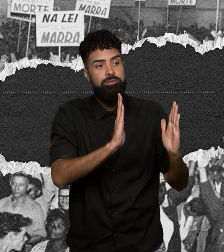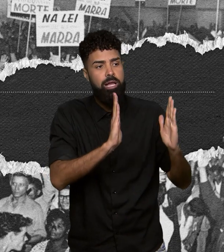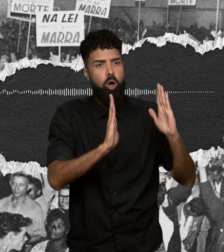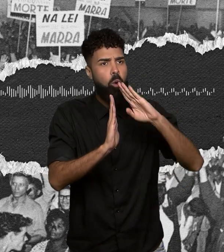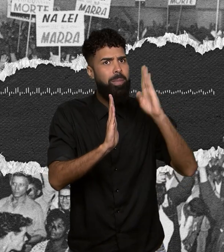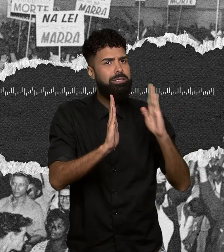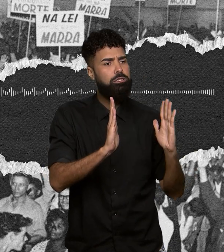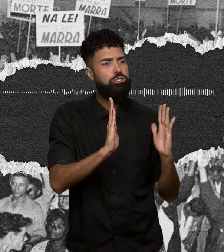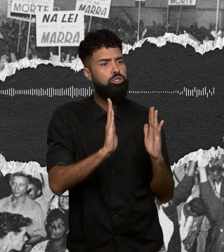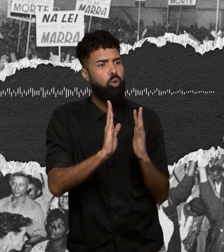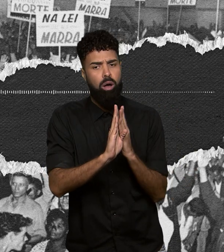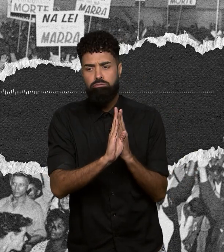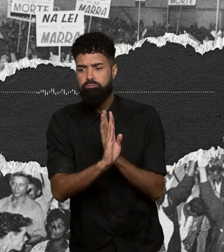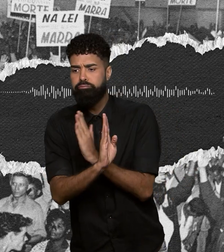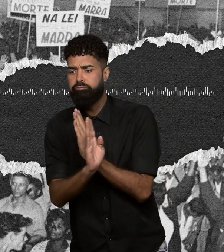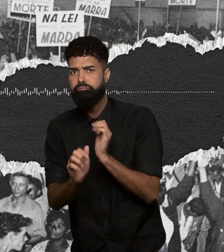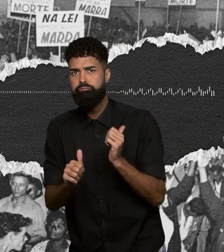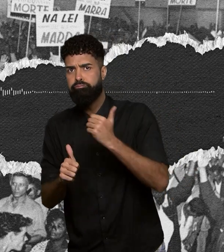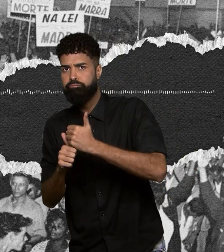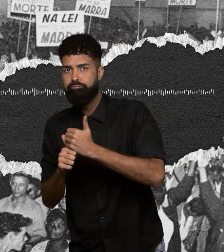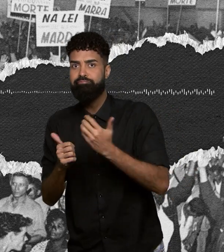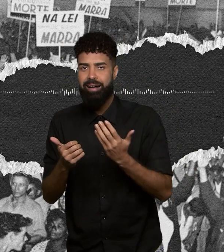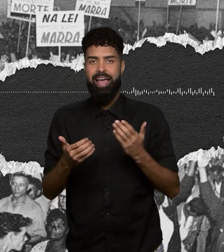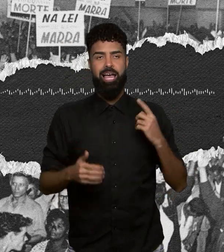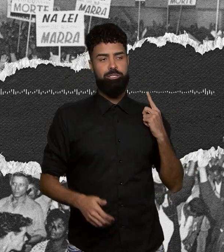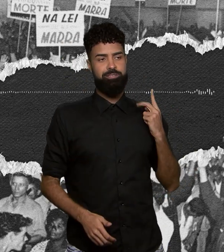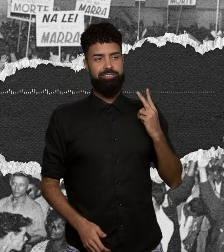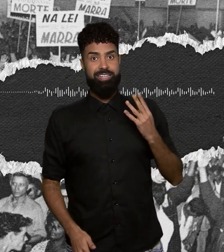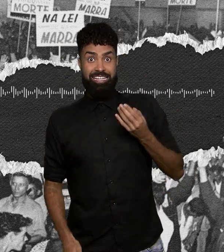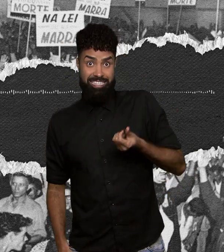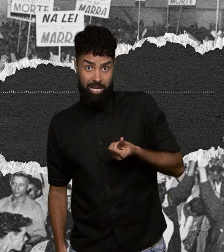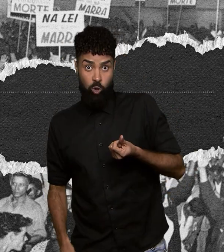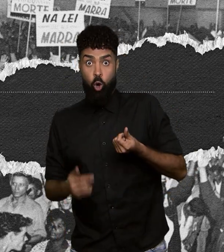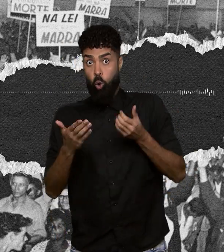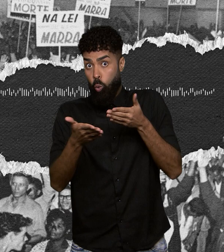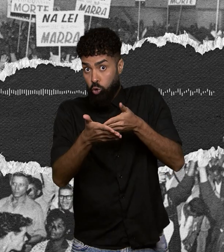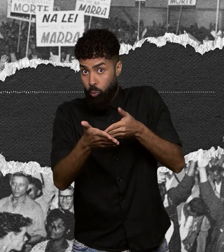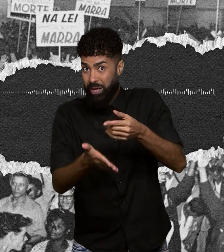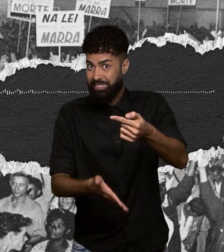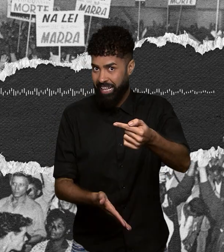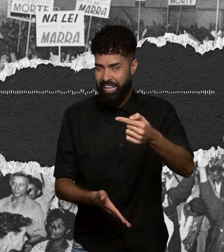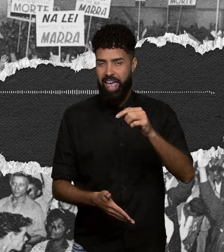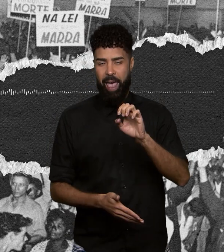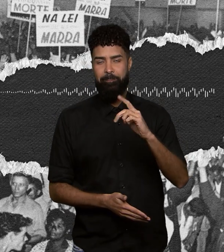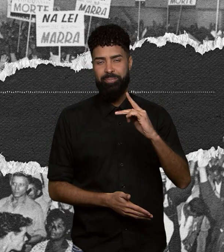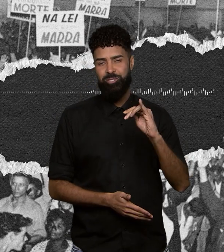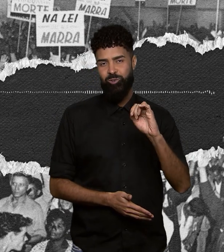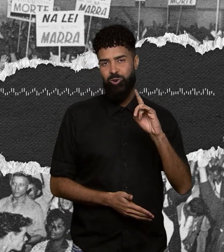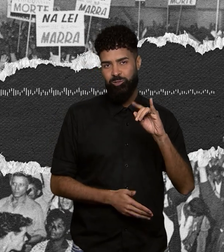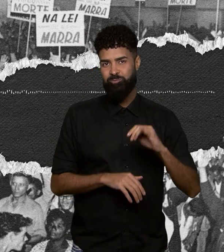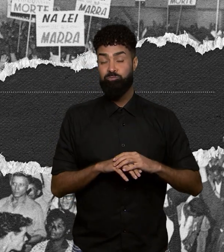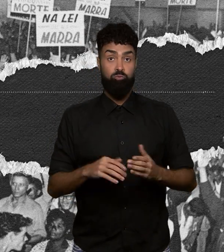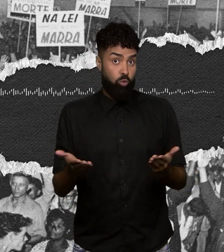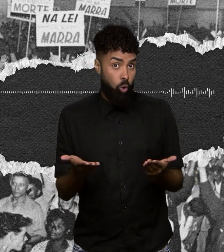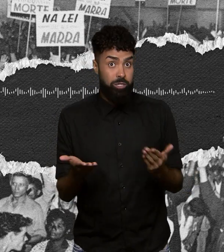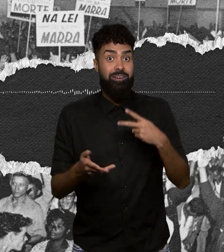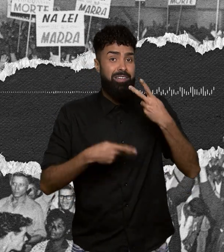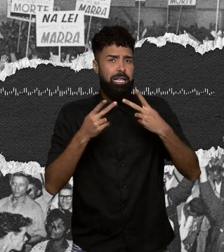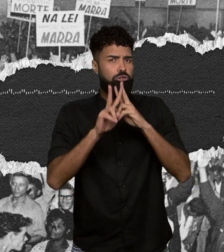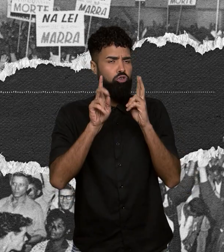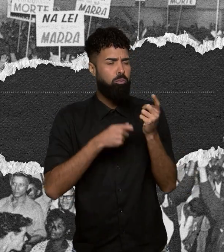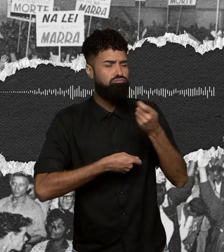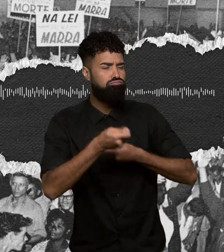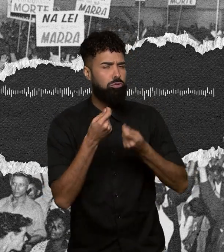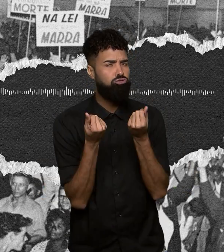lugar estamos no nosso sexto e penúltimo episódio da primeira temporada Hoje é a vez de seguir o dinheiro vamos falar